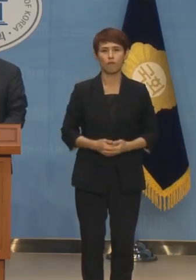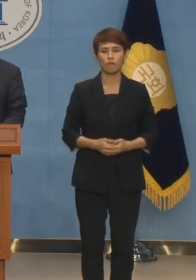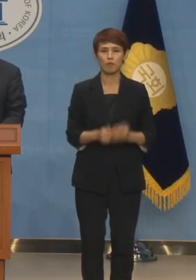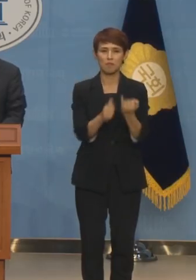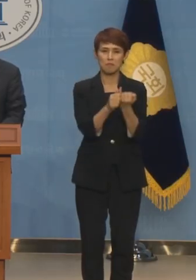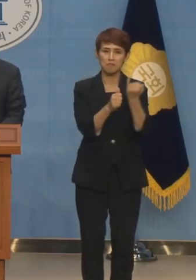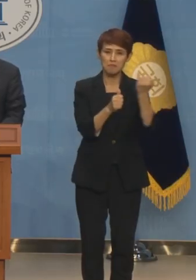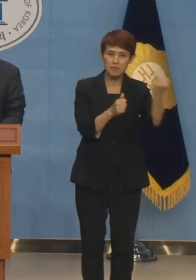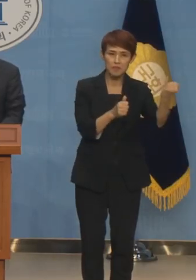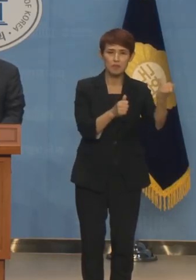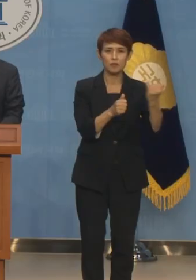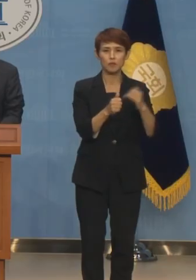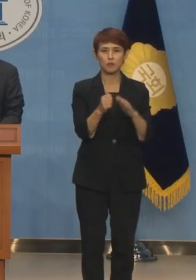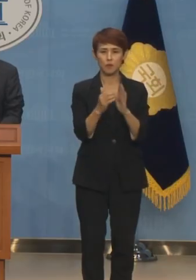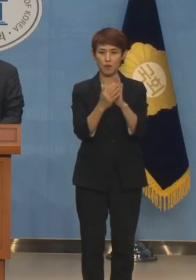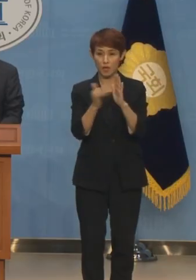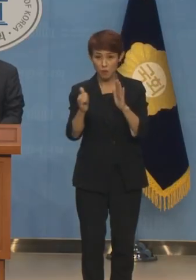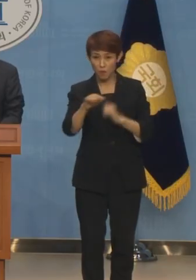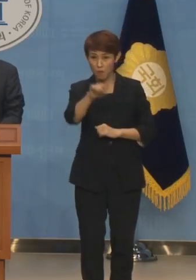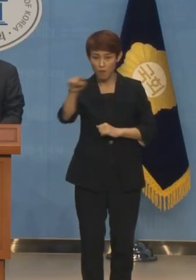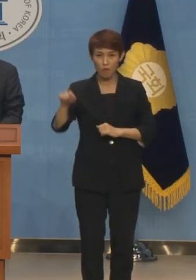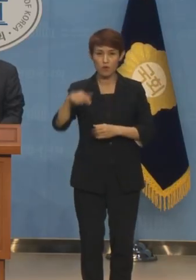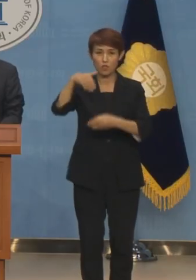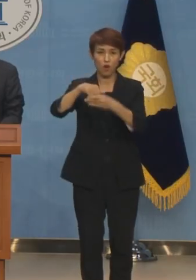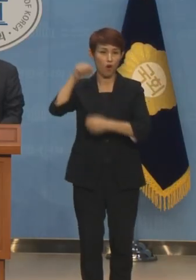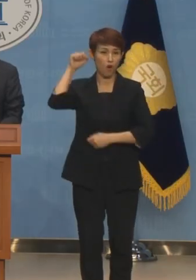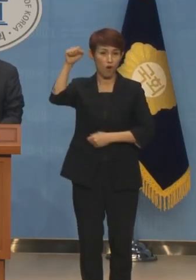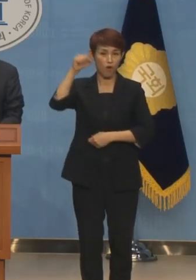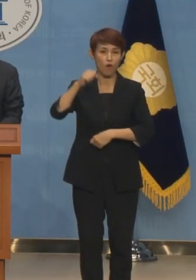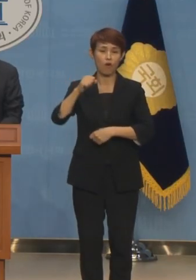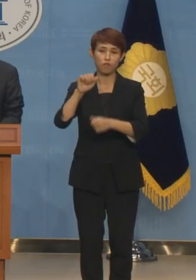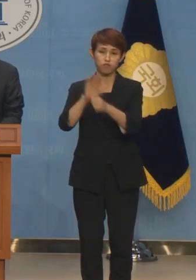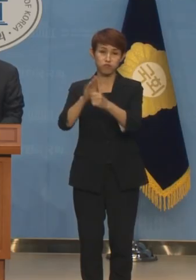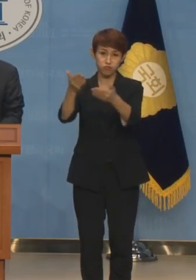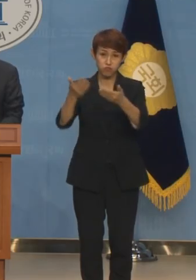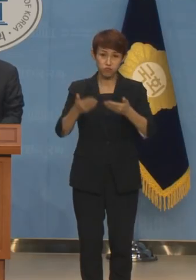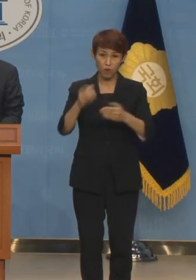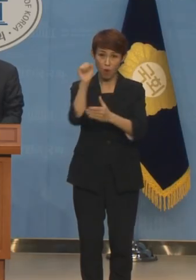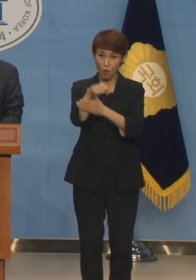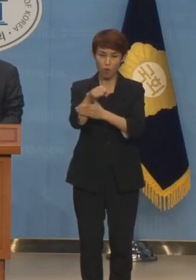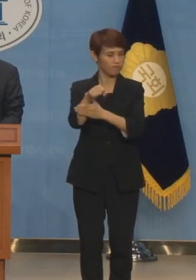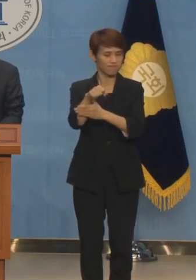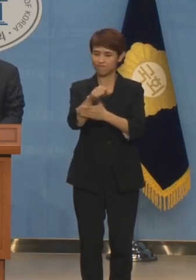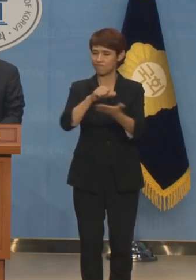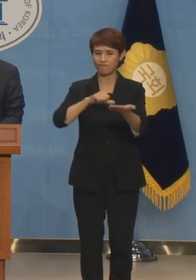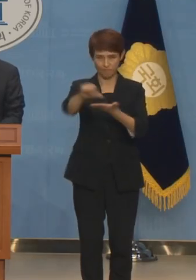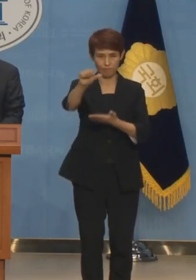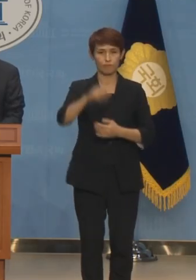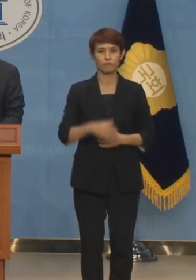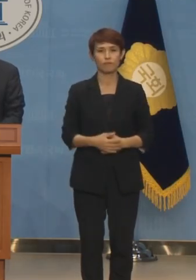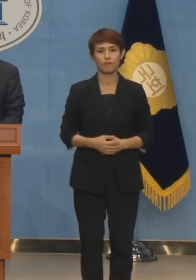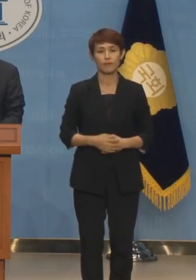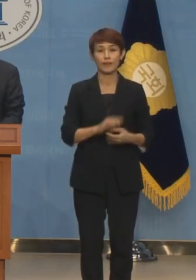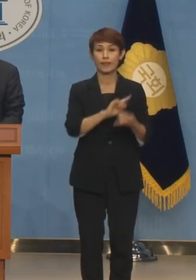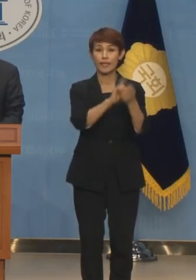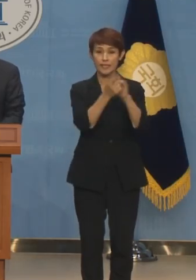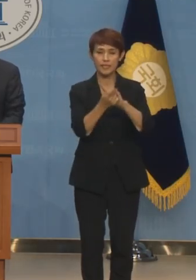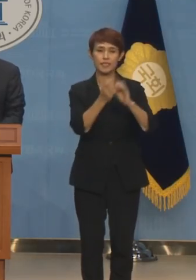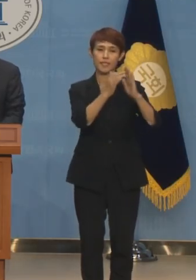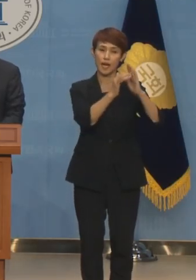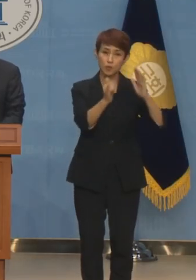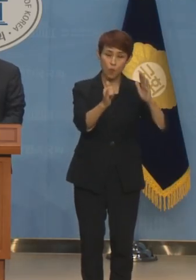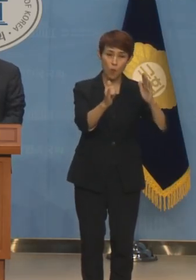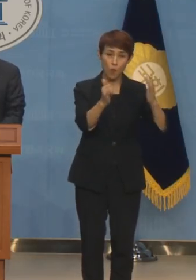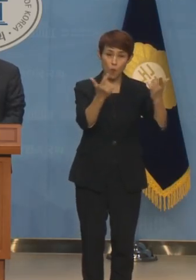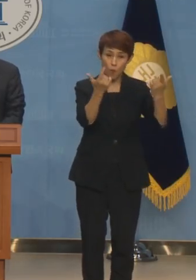및 직계 좀비 속의 선거운동 허용 규정을 삭제하겠습니다. 그 대신 가족과